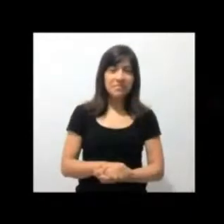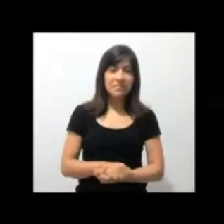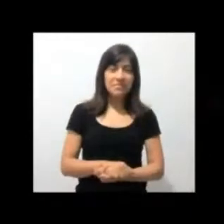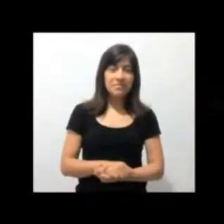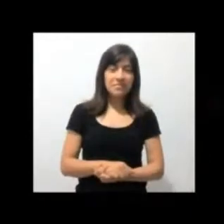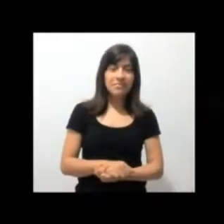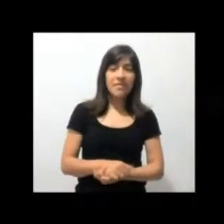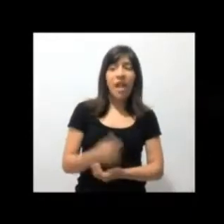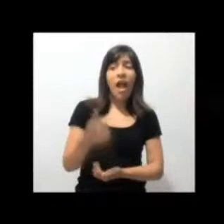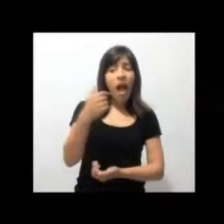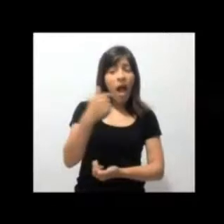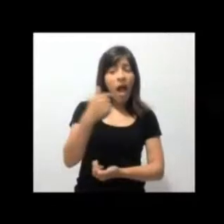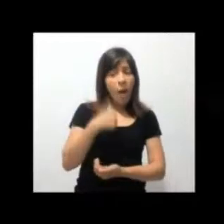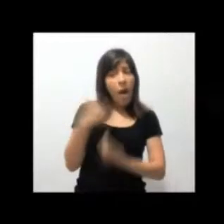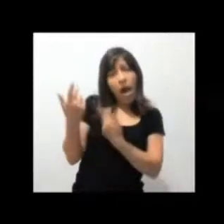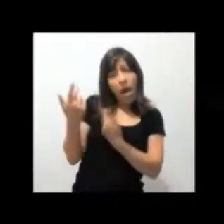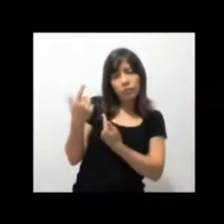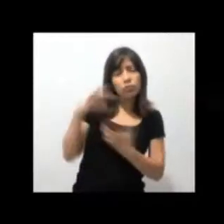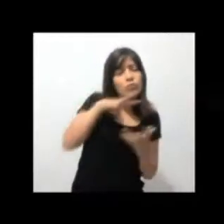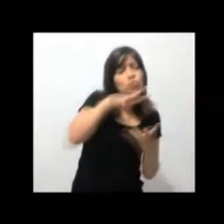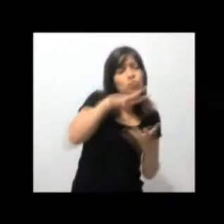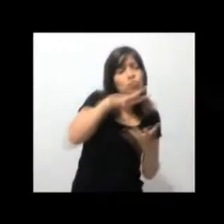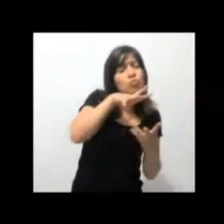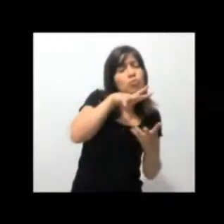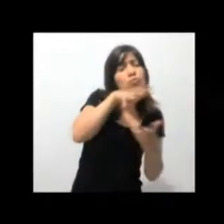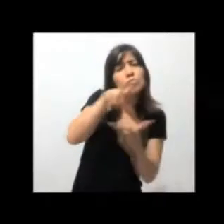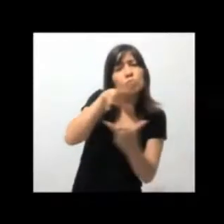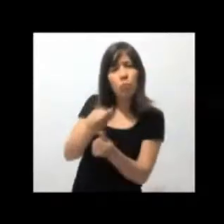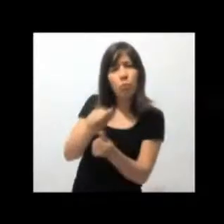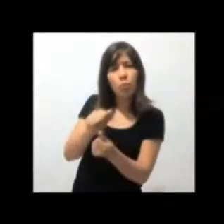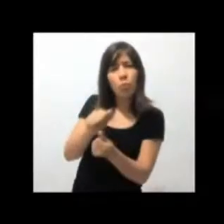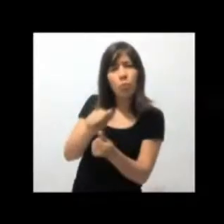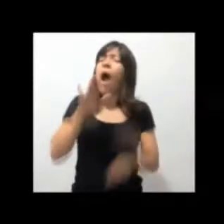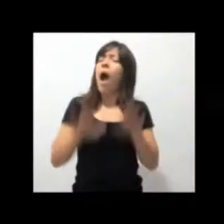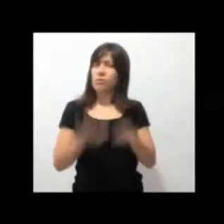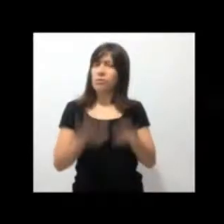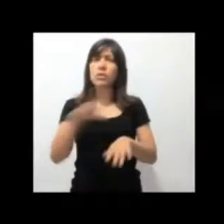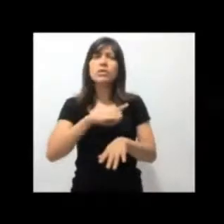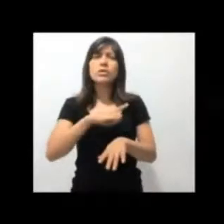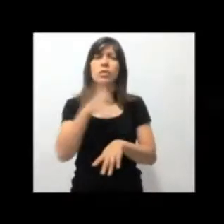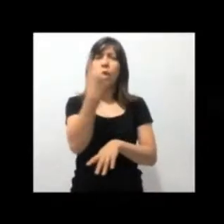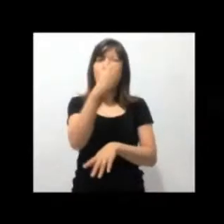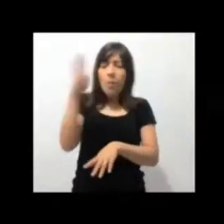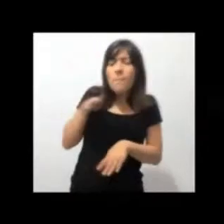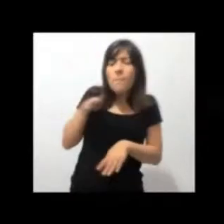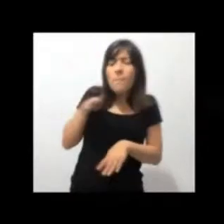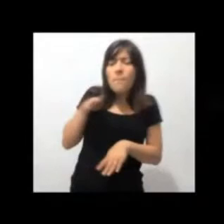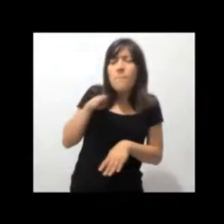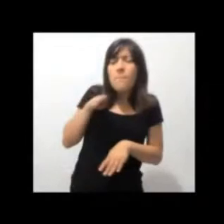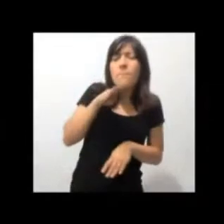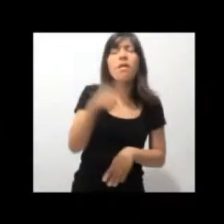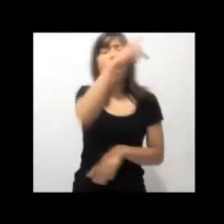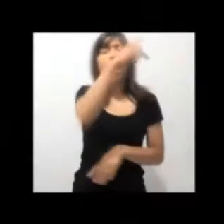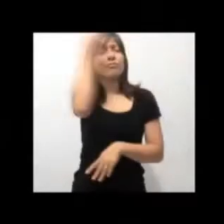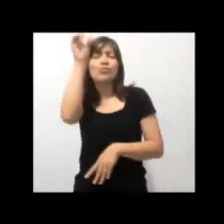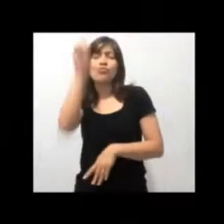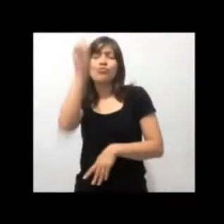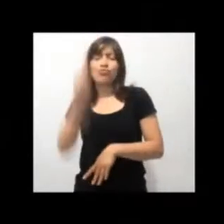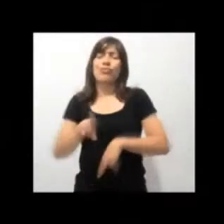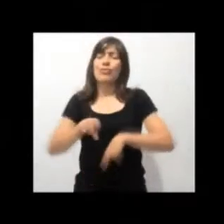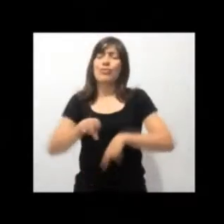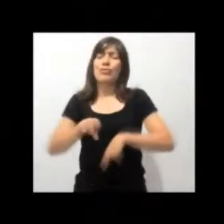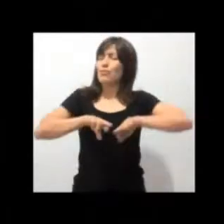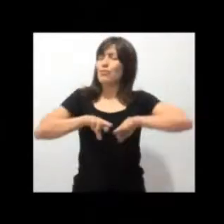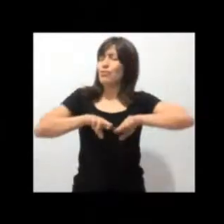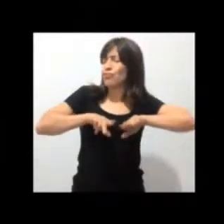no mundo, estima-se que existem 1 bilhão de pessoas com as mais diversas